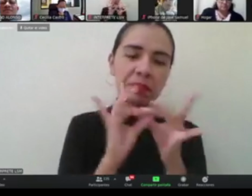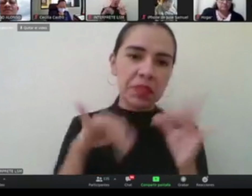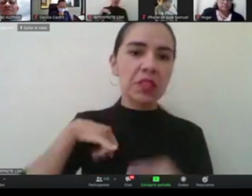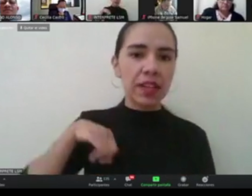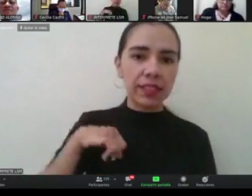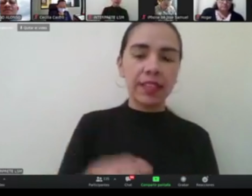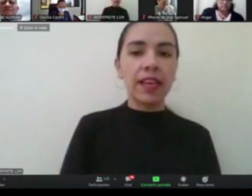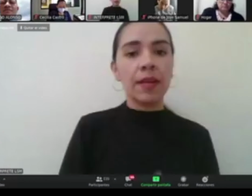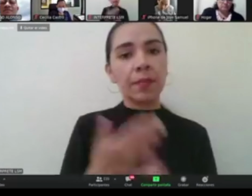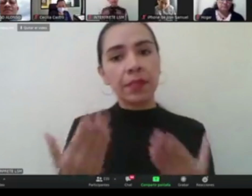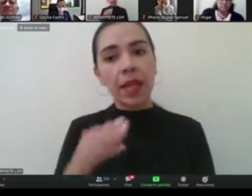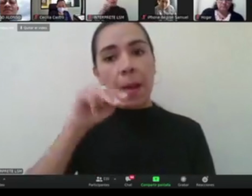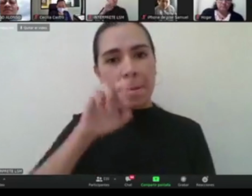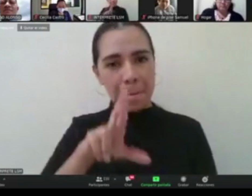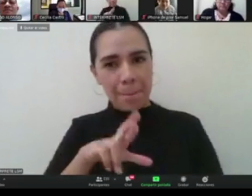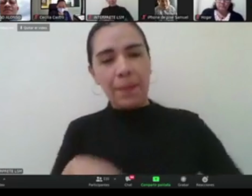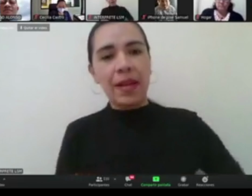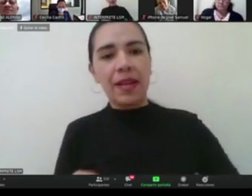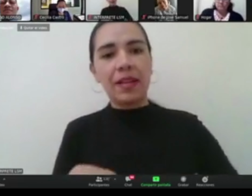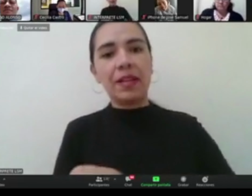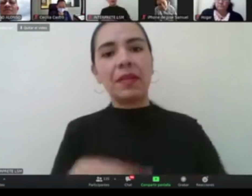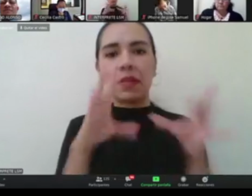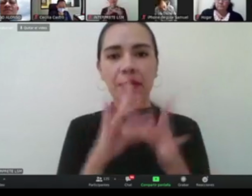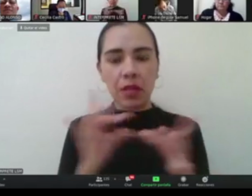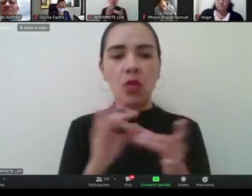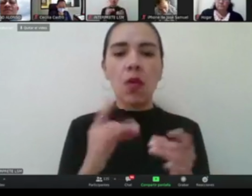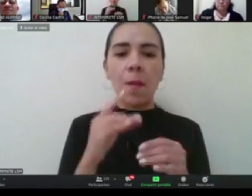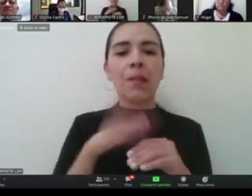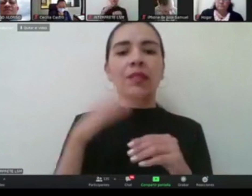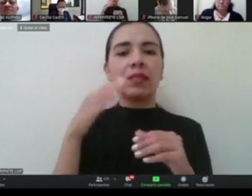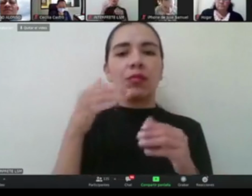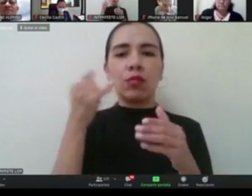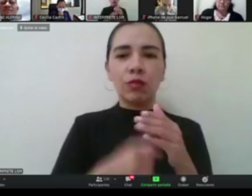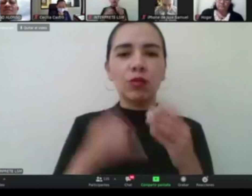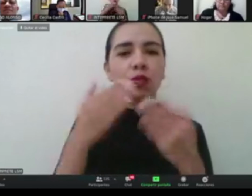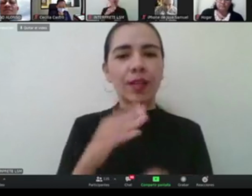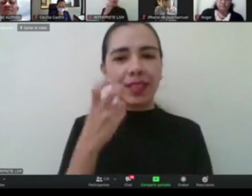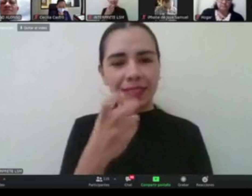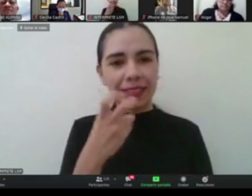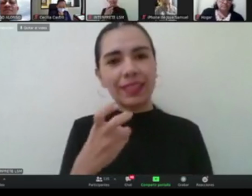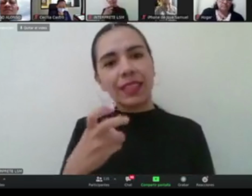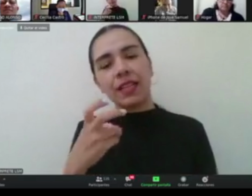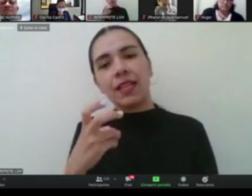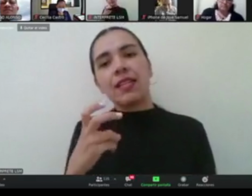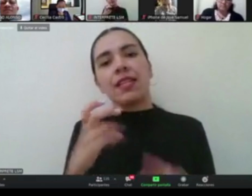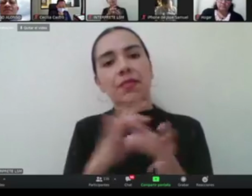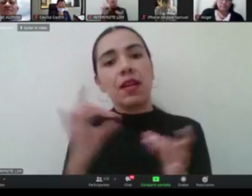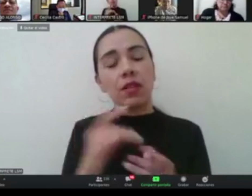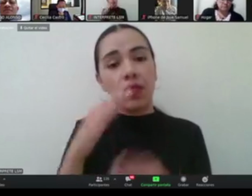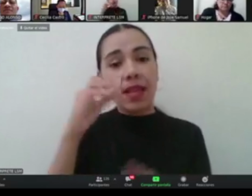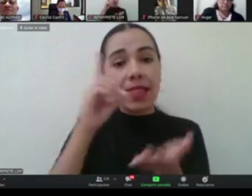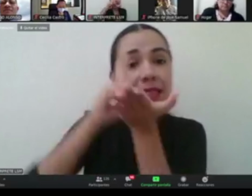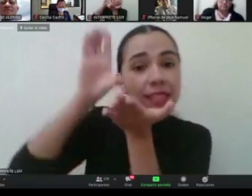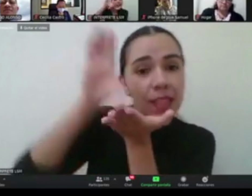y bueno, Mar introduce y ahonda sobre esta redefinición que debe haber sobre discapacidad y